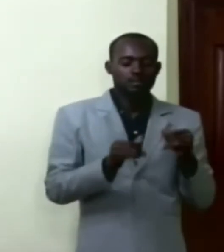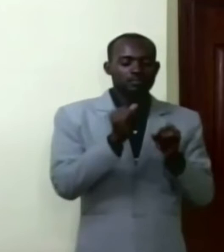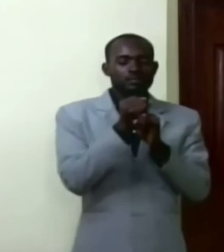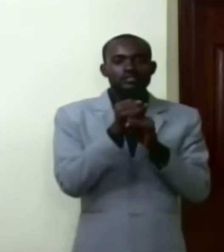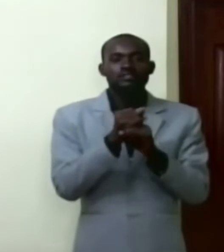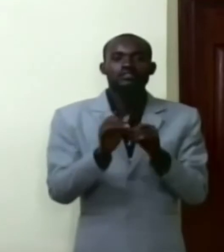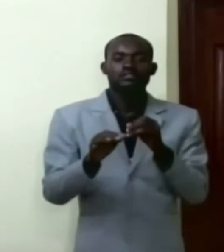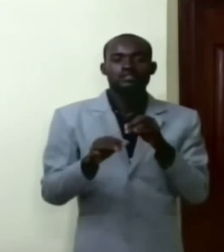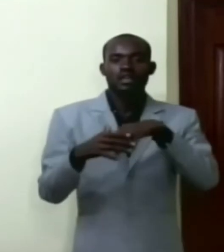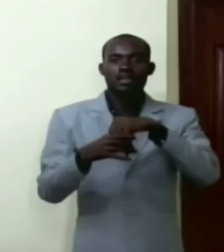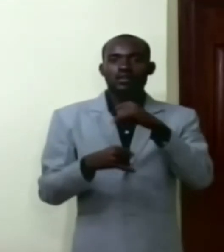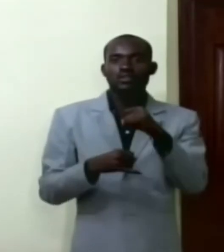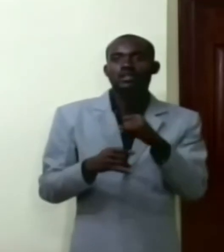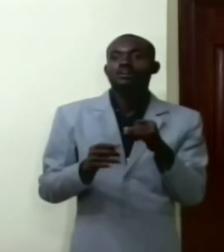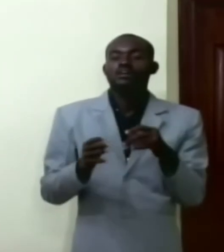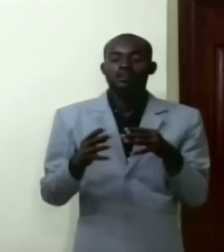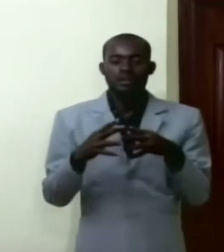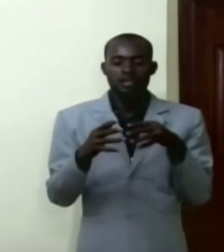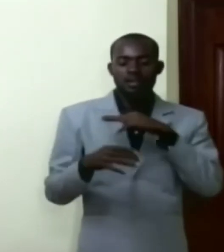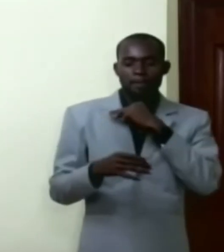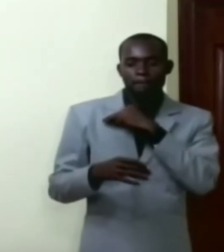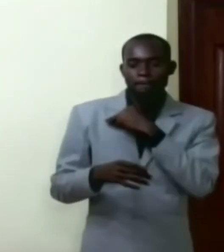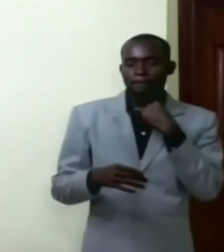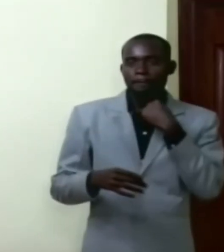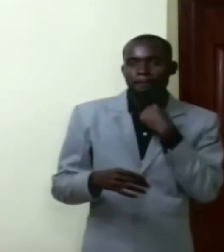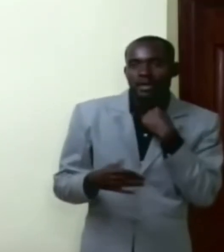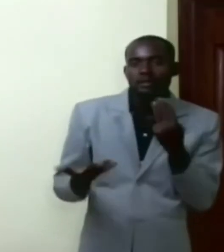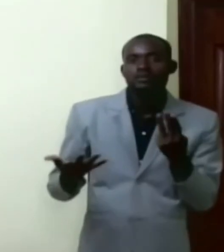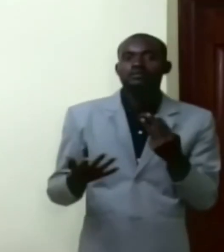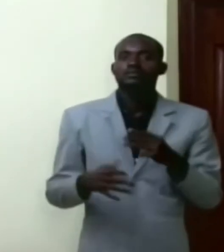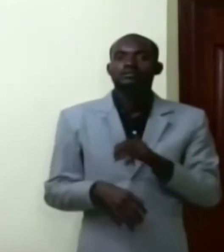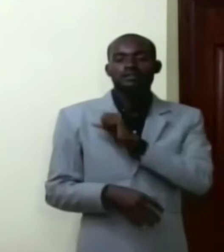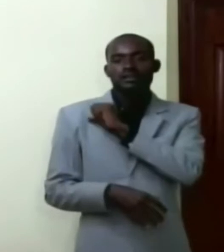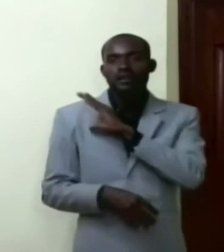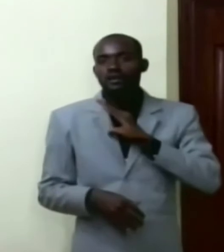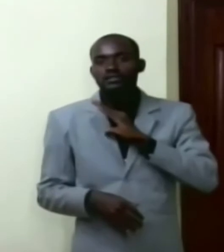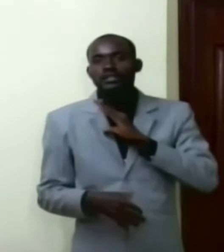les délégations, les mairies, les Kazakhs et les Azek. Nous avons une équipe